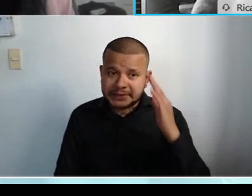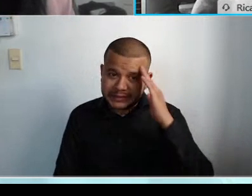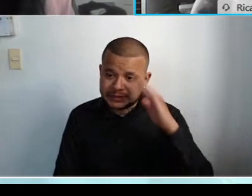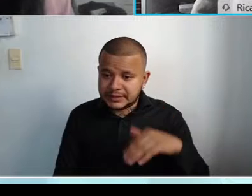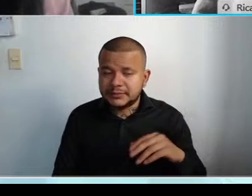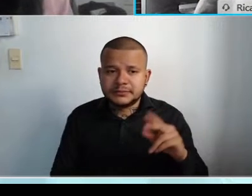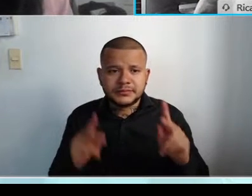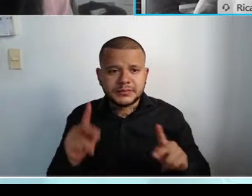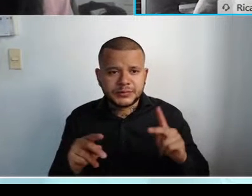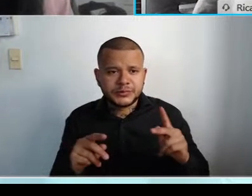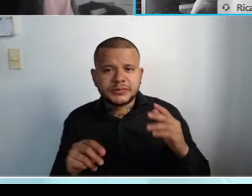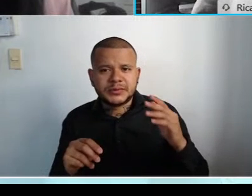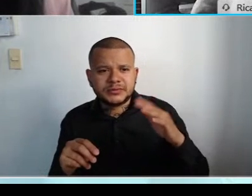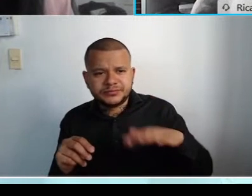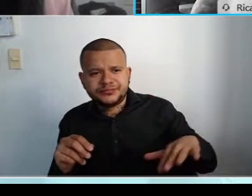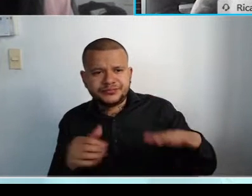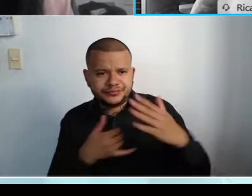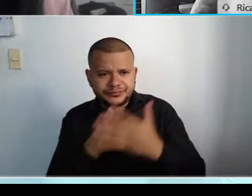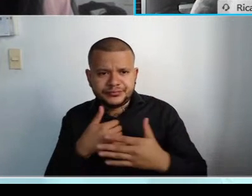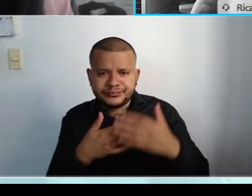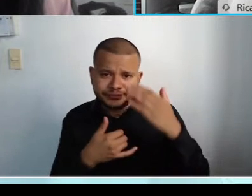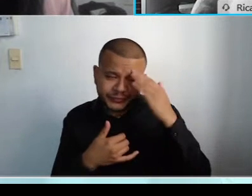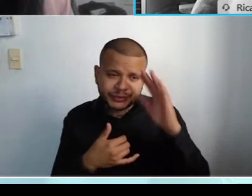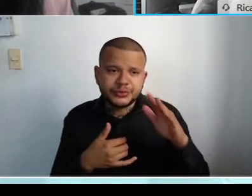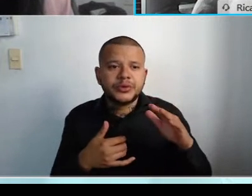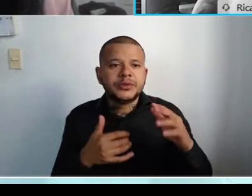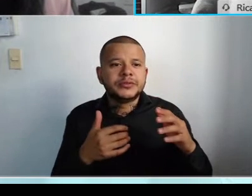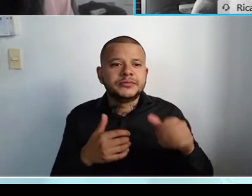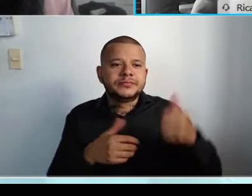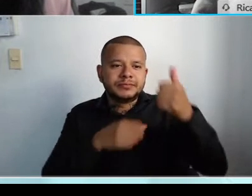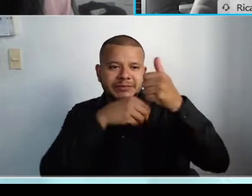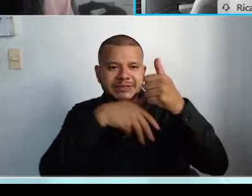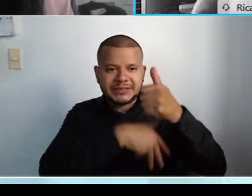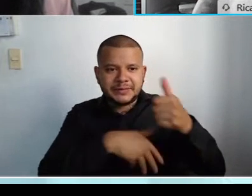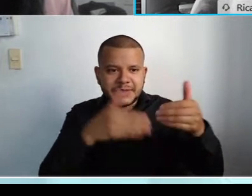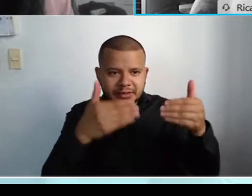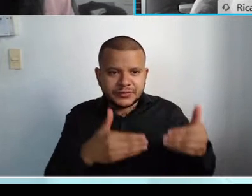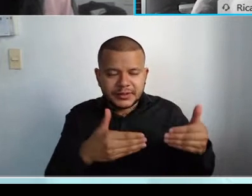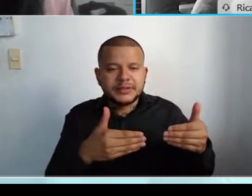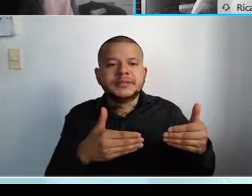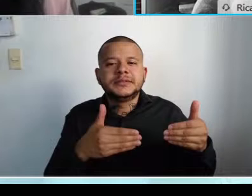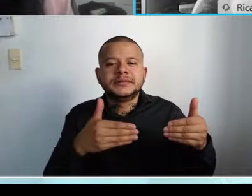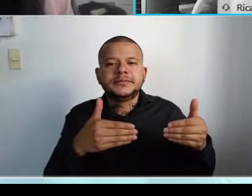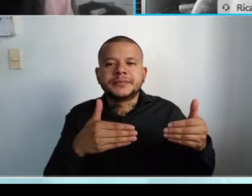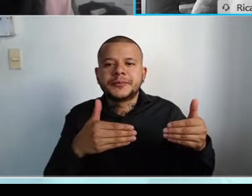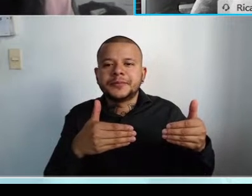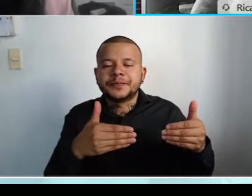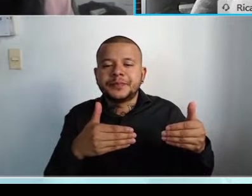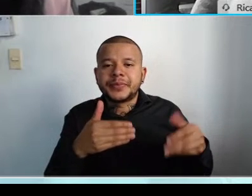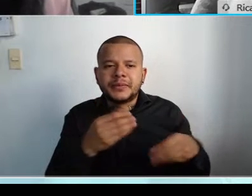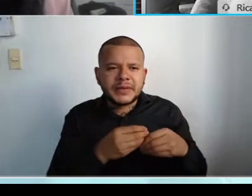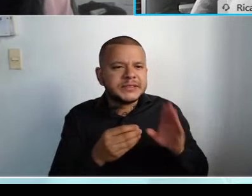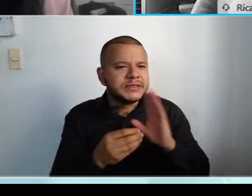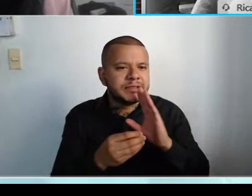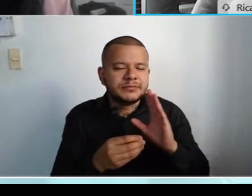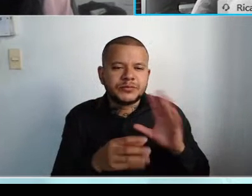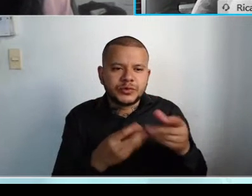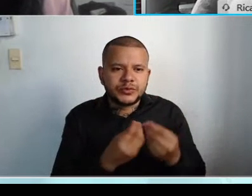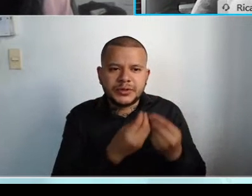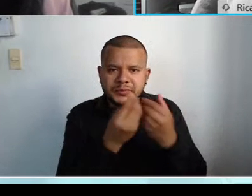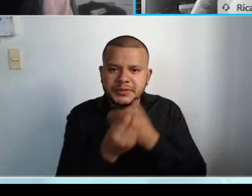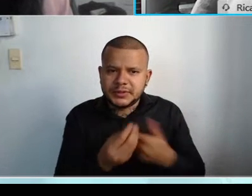cubrimientos, la cobertura que ha hecho el Sistema Nacional de Discapacidad con el liderazgo de la Consejería, motivando a las personas, ¿cierto?,